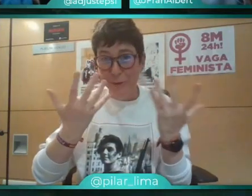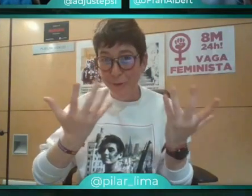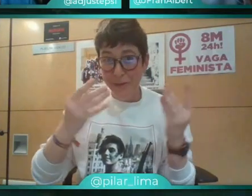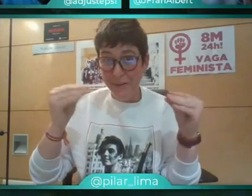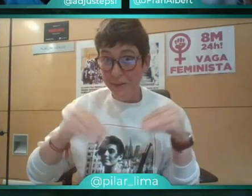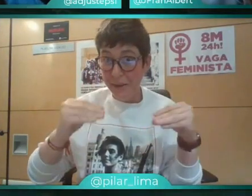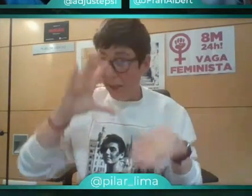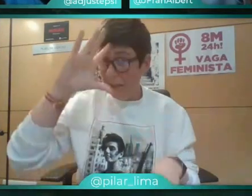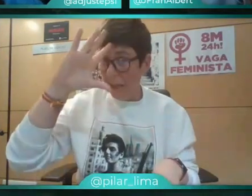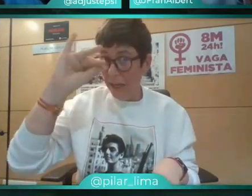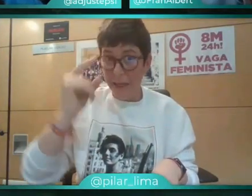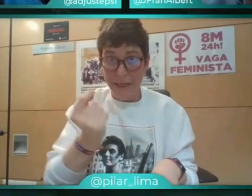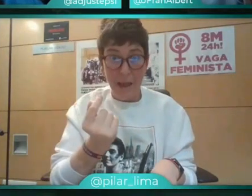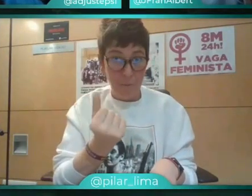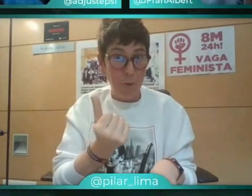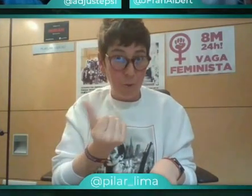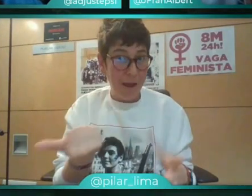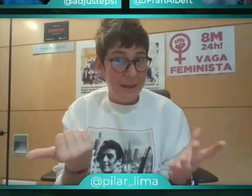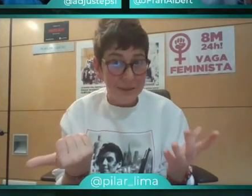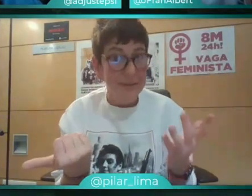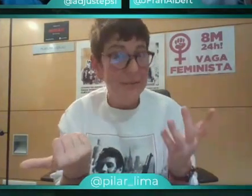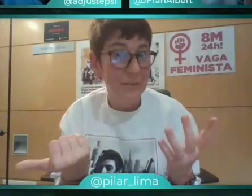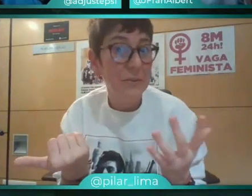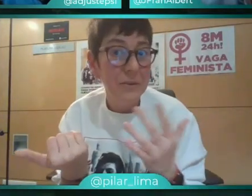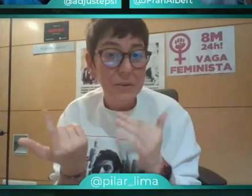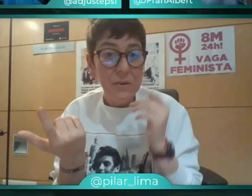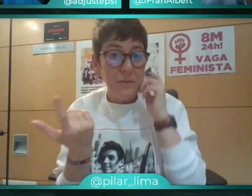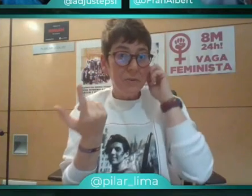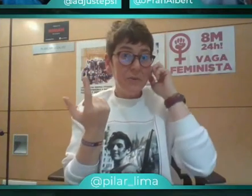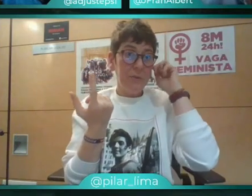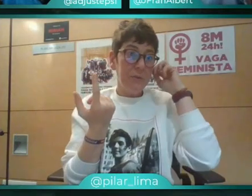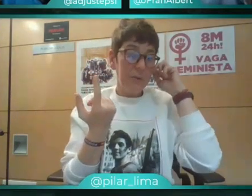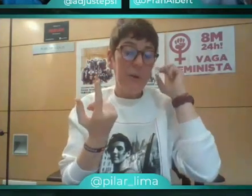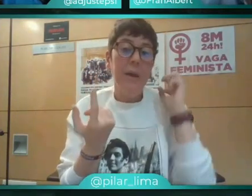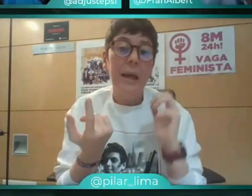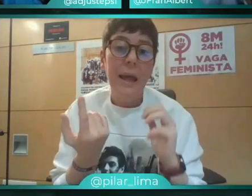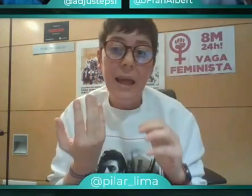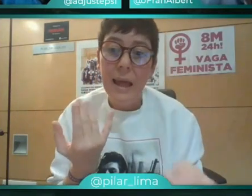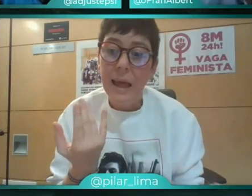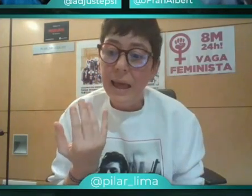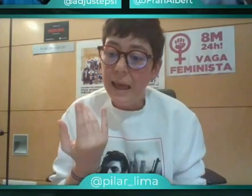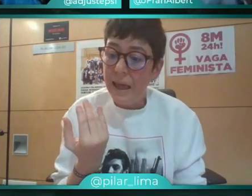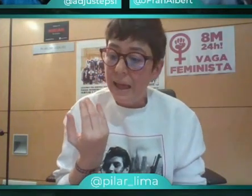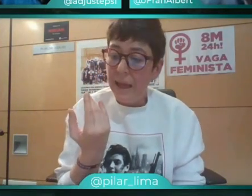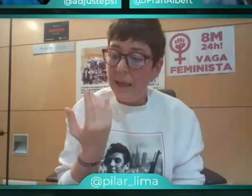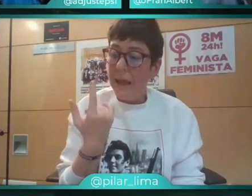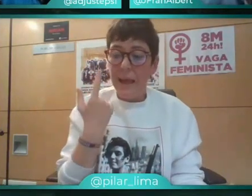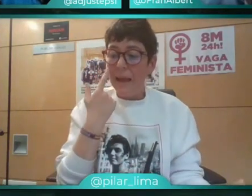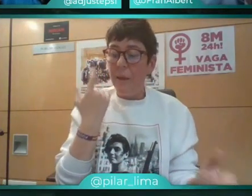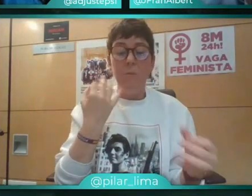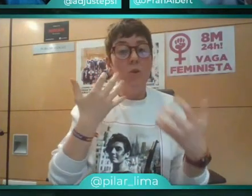los dirigentes políticos que están haciendo inteligencia política parece que no está ya está